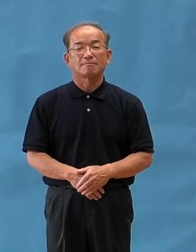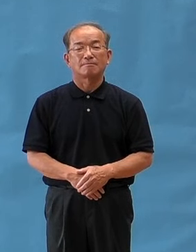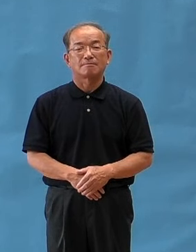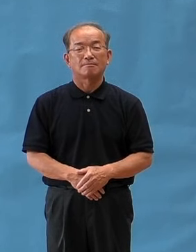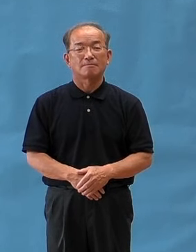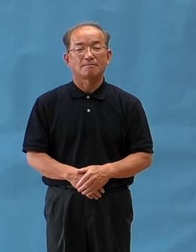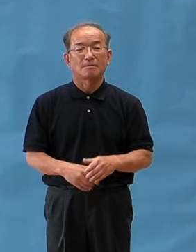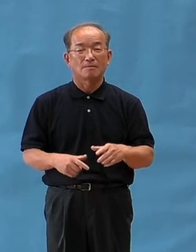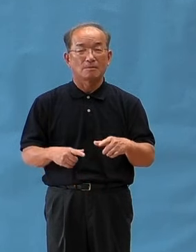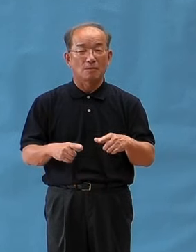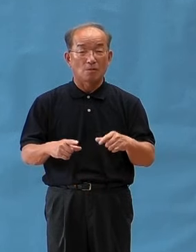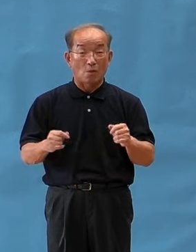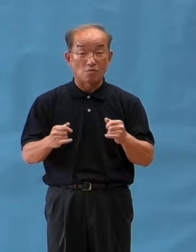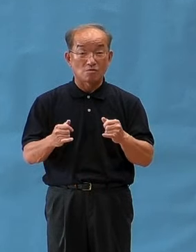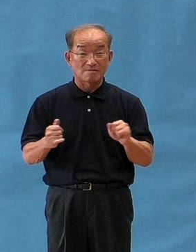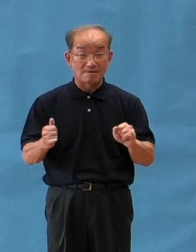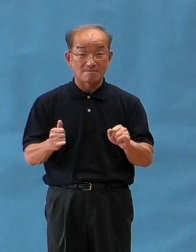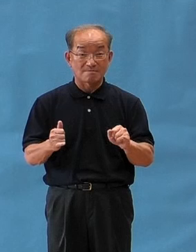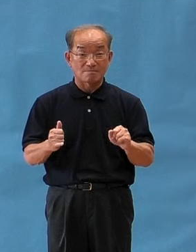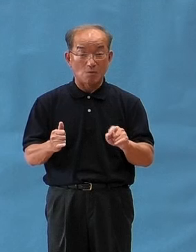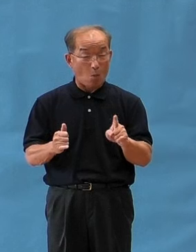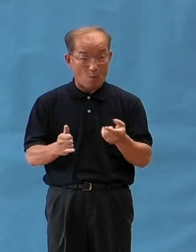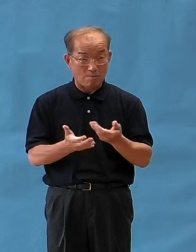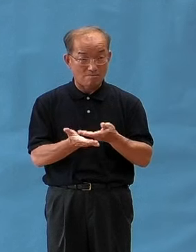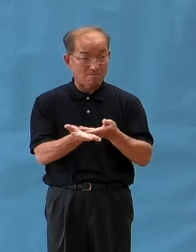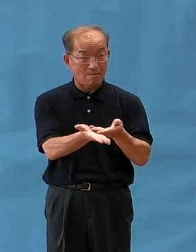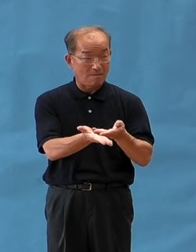国民に信を問うてからやってほしい。そんなことは